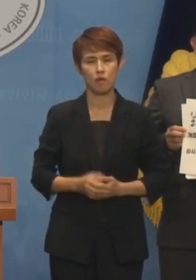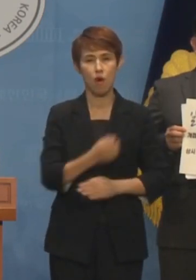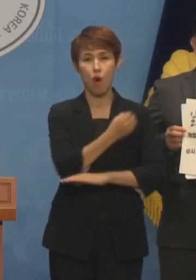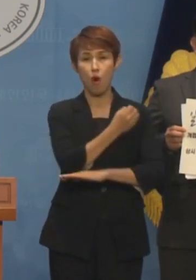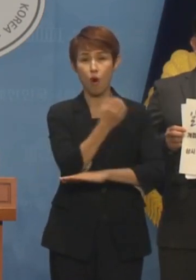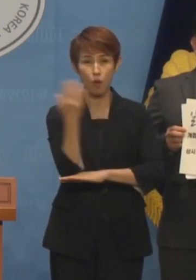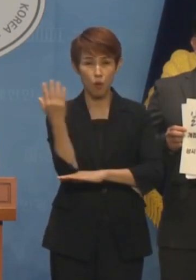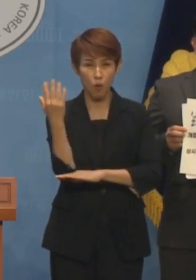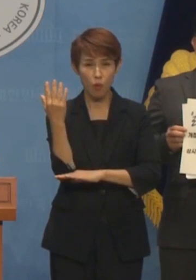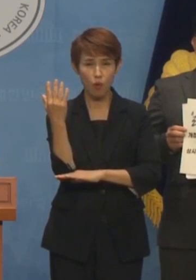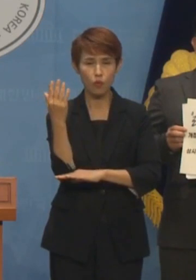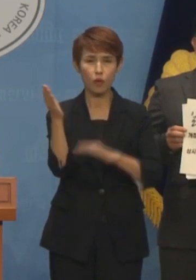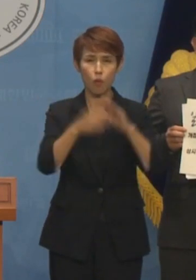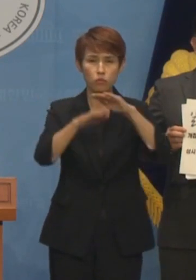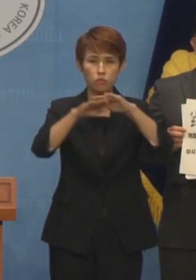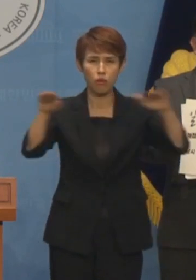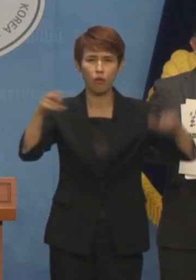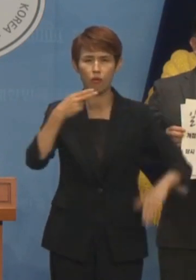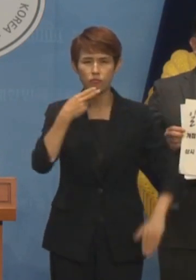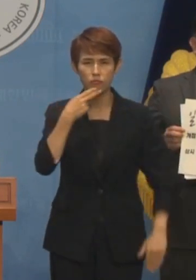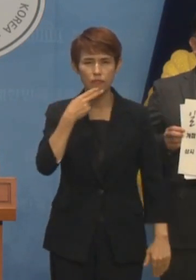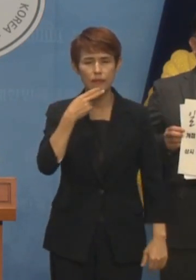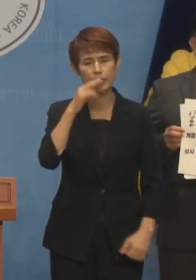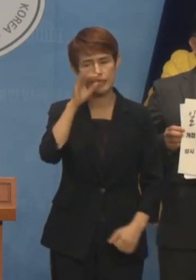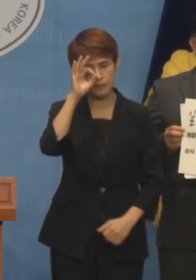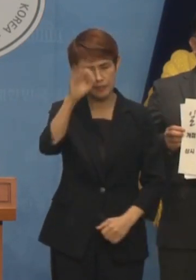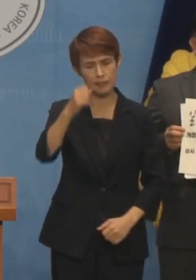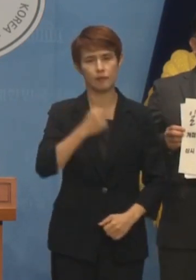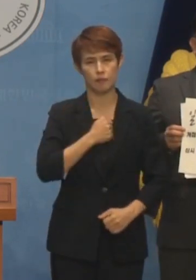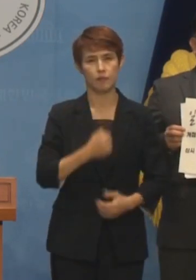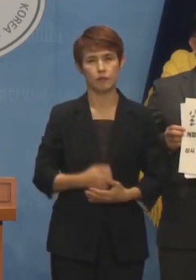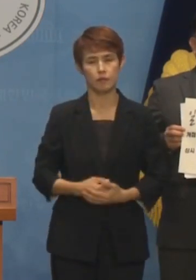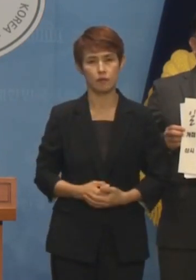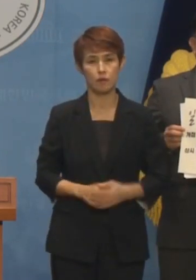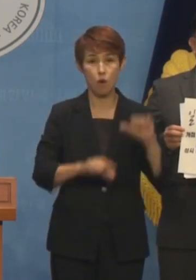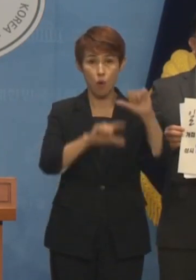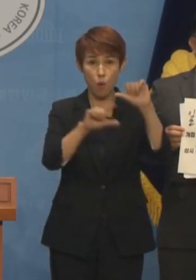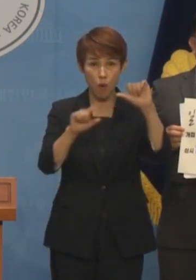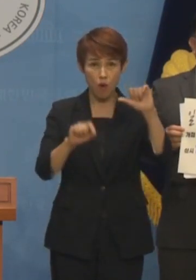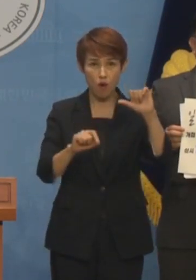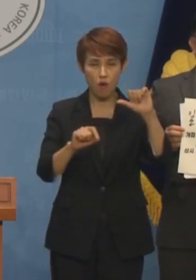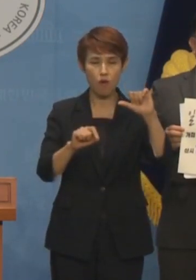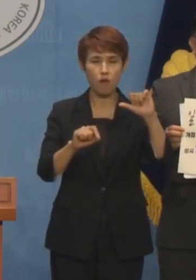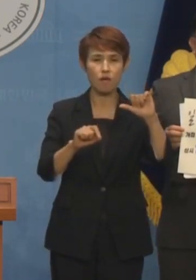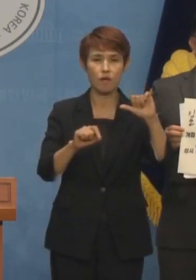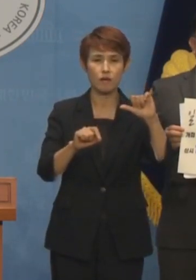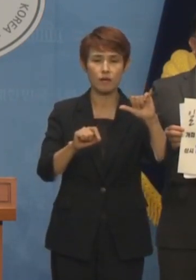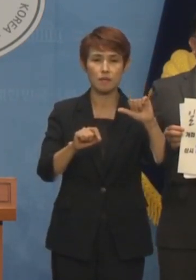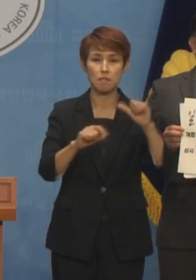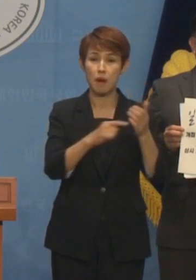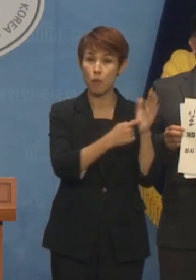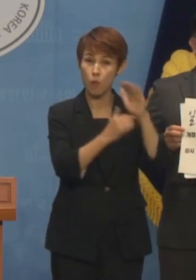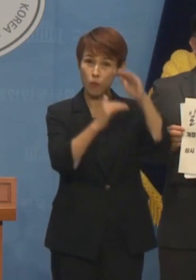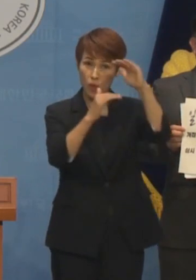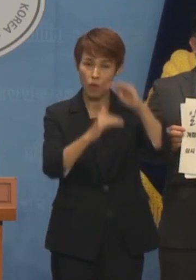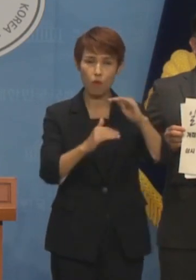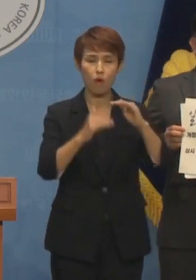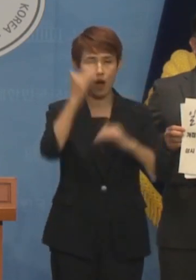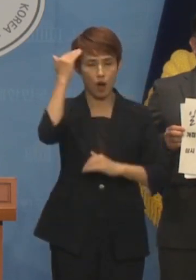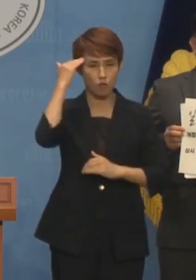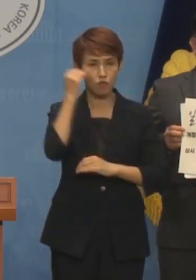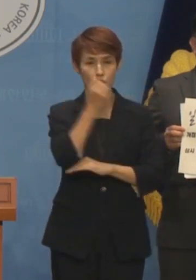두 눈 뜨고 보기 힘든 상황입니다. 지난 5월 국경 없는 기자회가 발표한 대한민국의 언론 자유